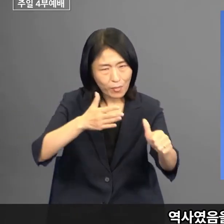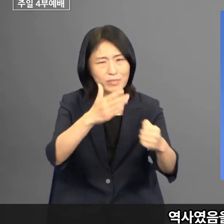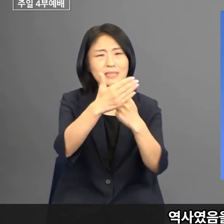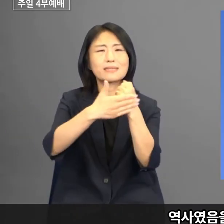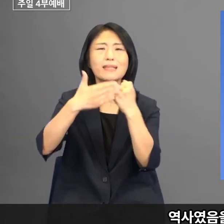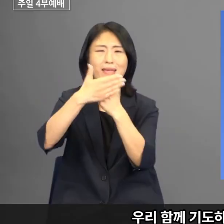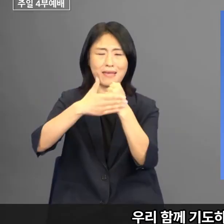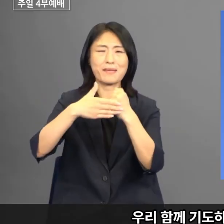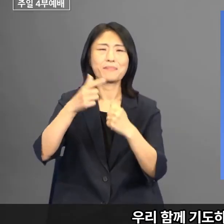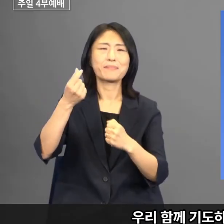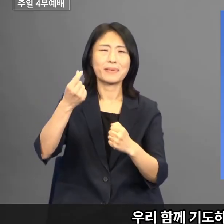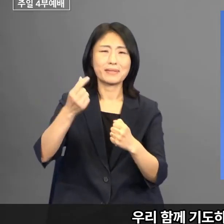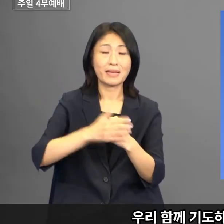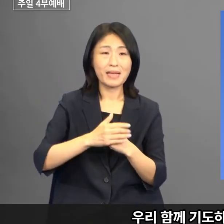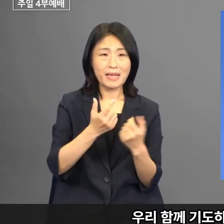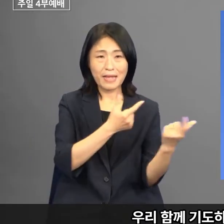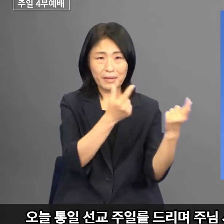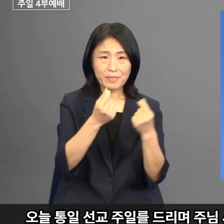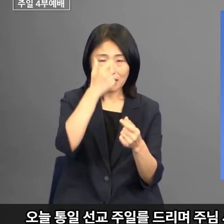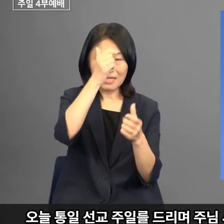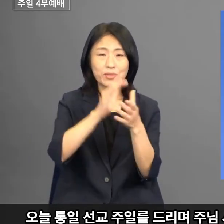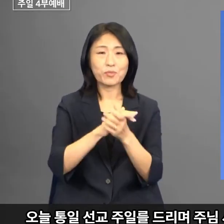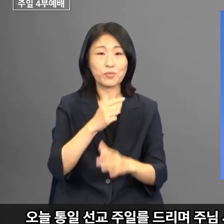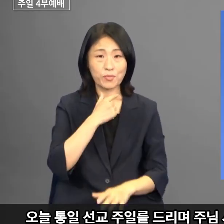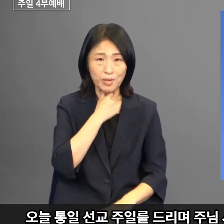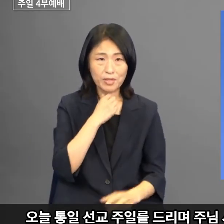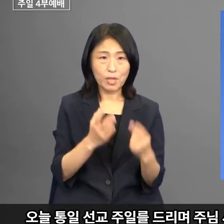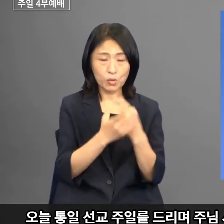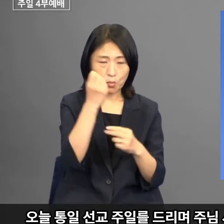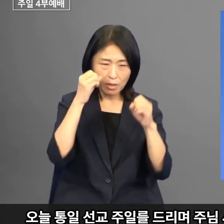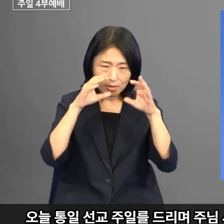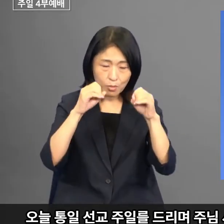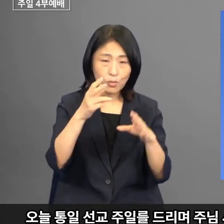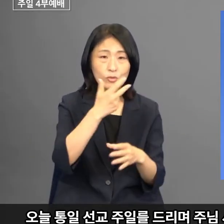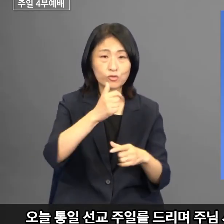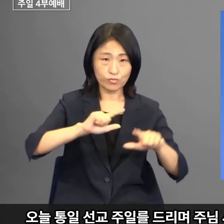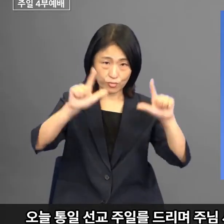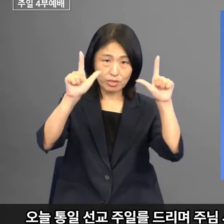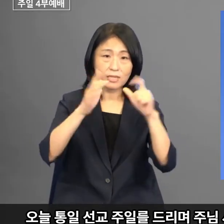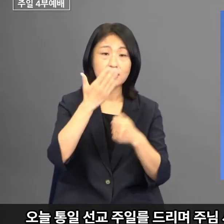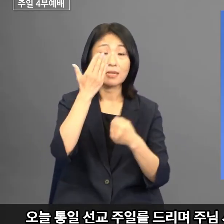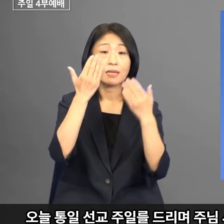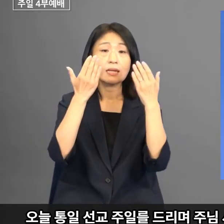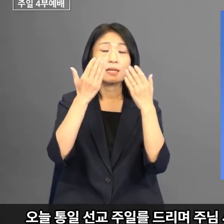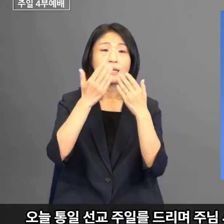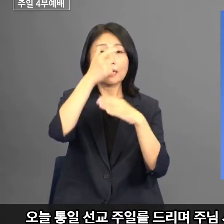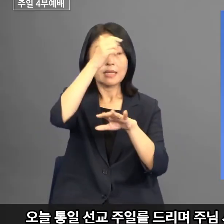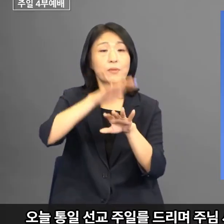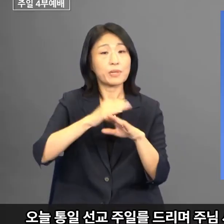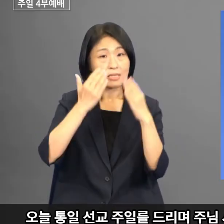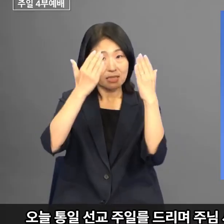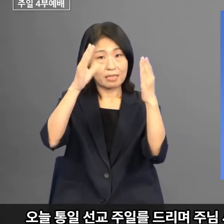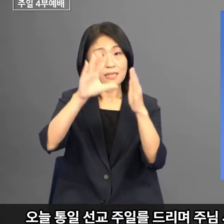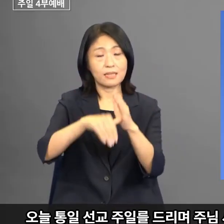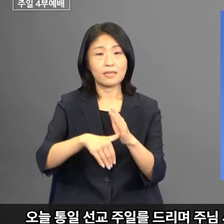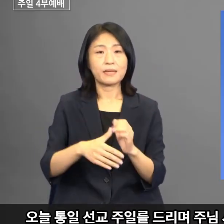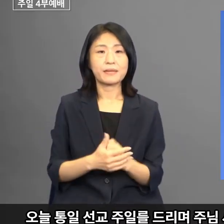고백합니다. 우리 함께 기도하는 시간 갖겠습니다. 오늘 통일 선교 주일을 드리며, 주님,